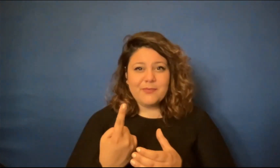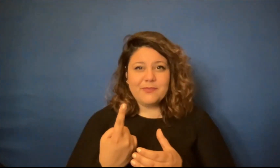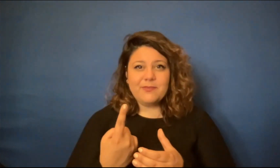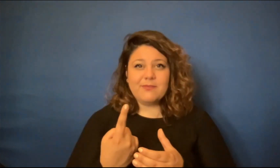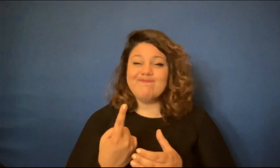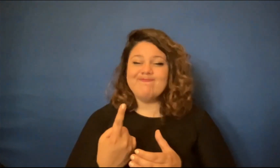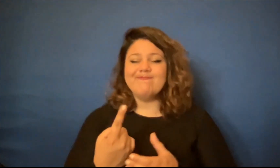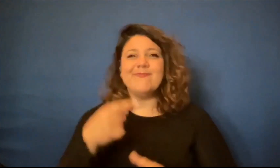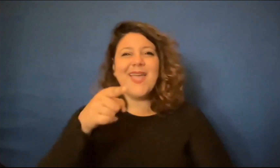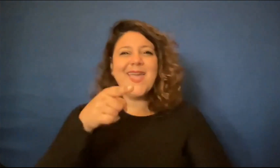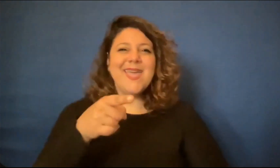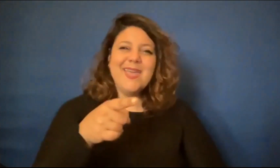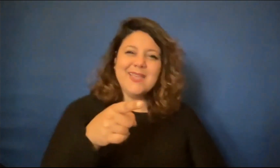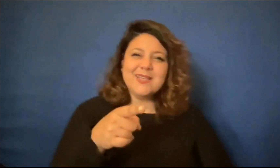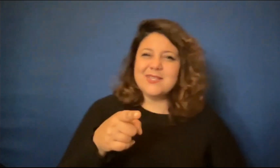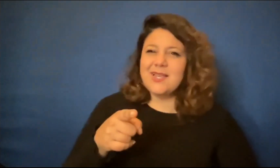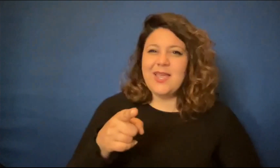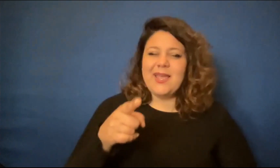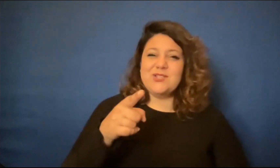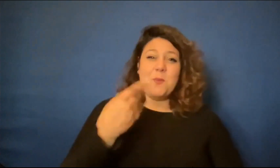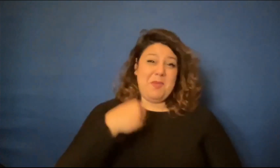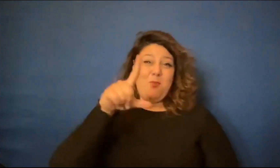erradicar estas causas, como apuntaba Luis,